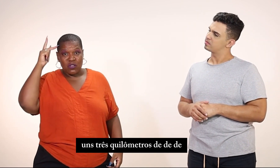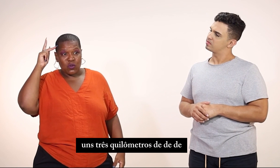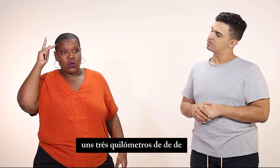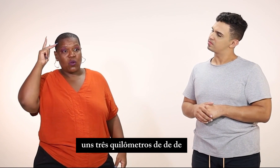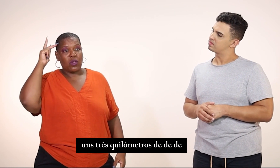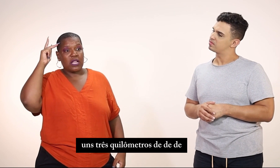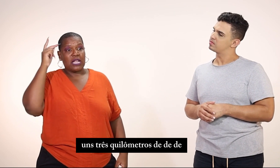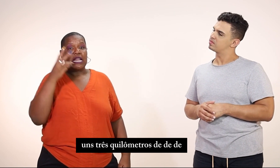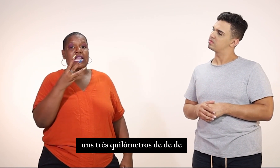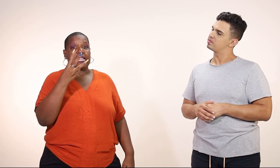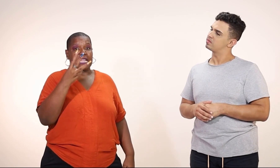quilômetros